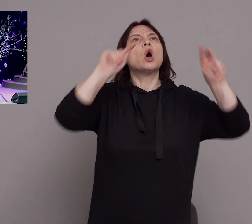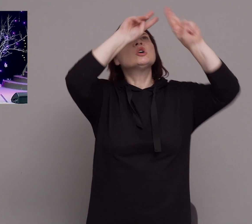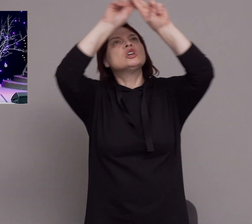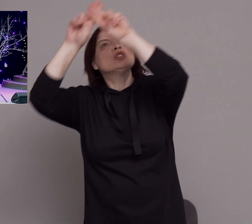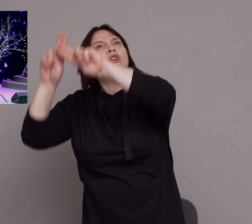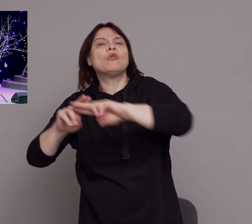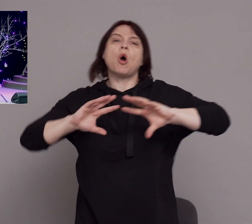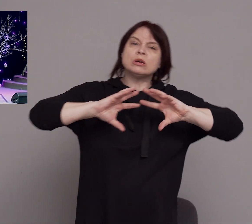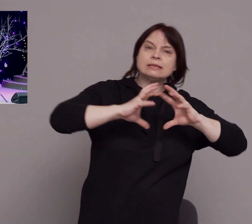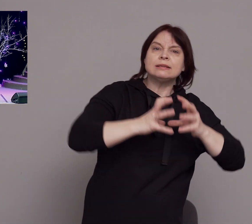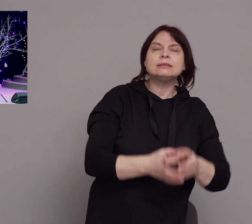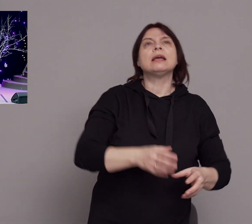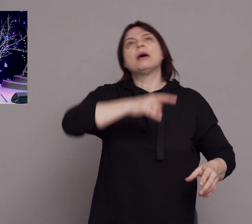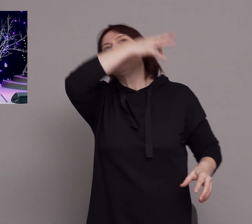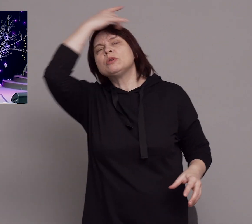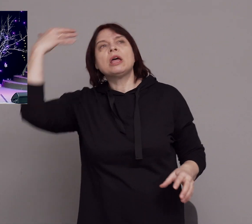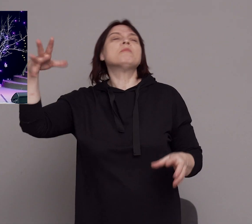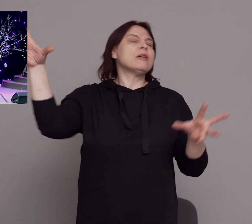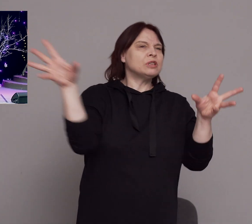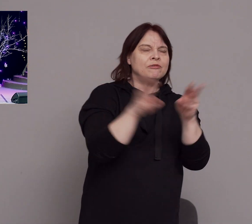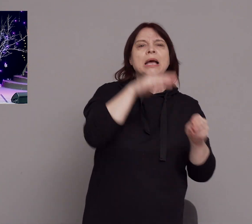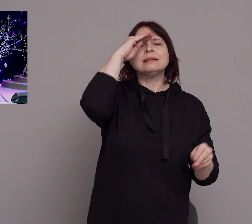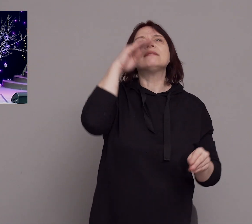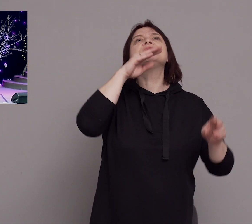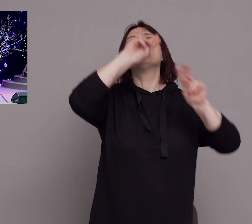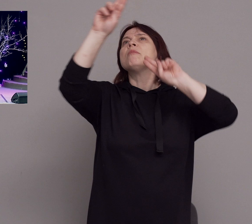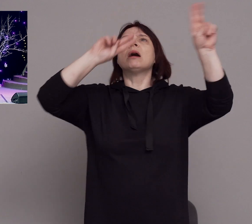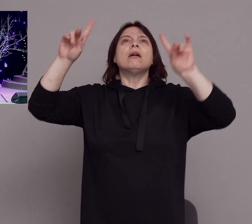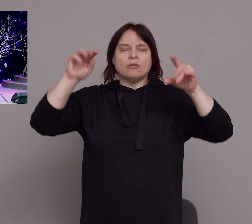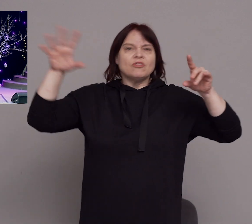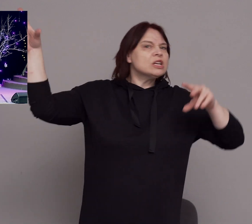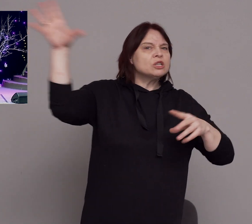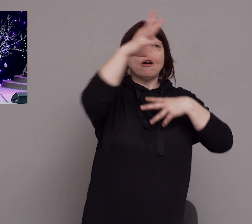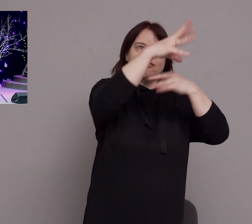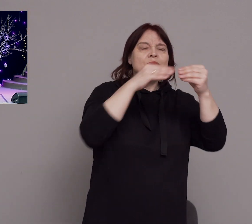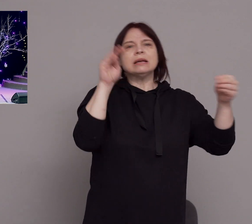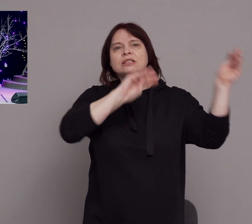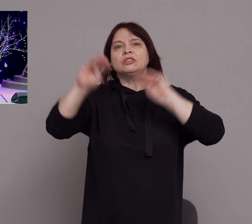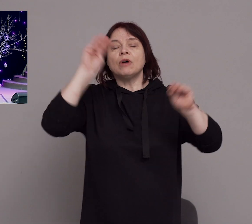говорит. Будучи на земле, Он был полностью зависим от Отца. И мы видим это в Евангелиях.